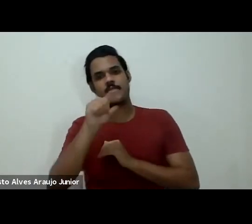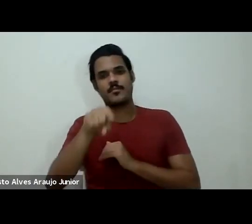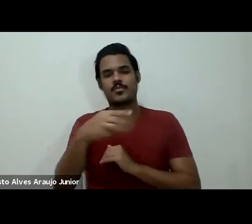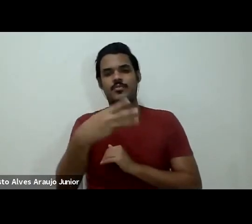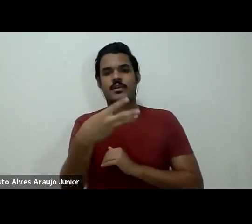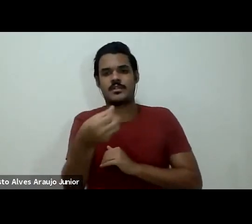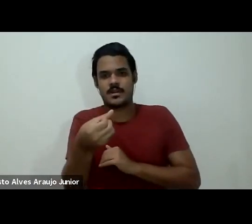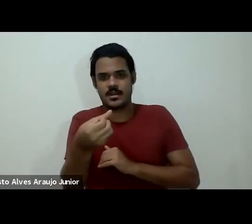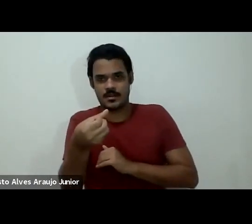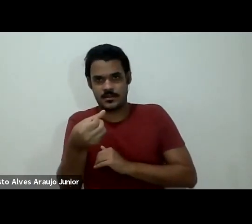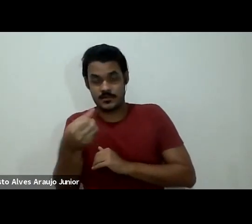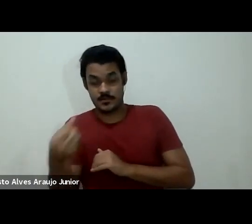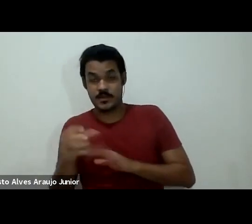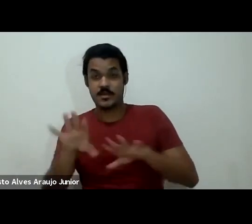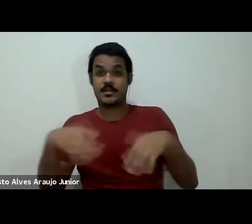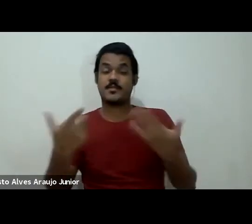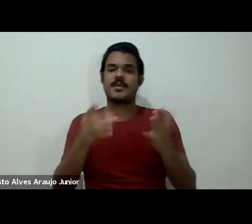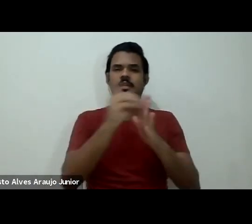10.436/2002, também o Decreto